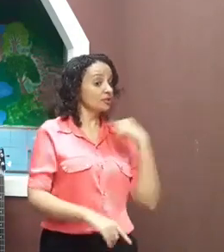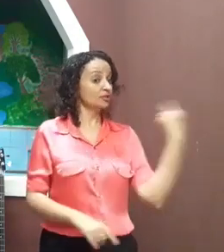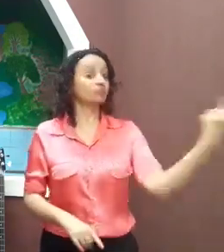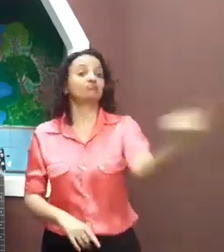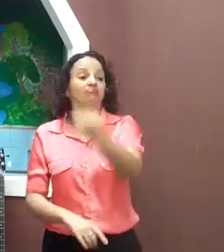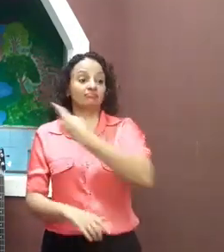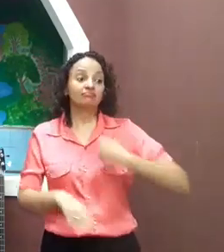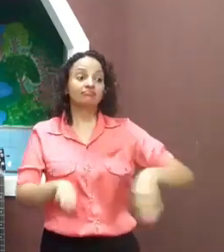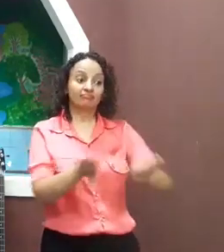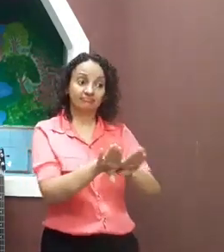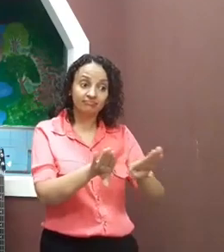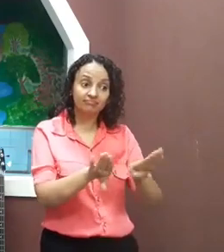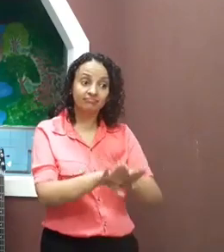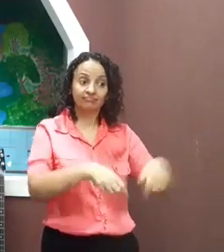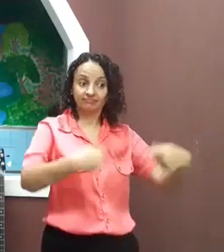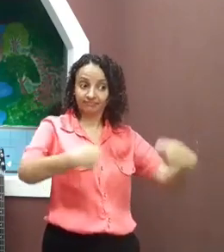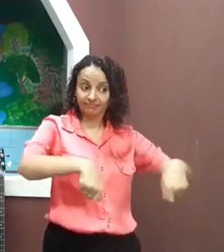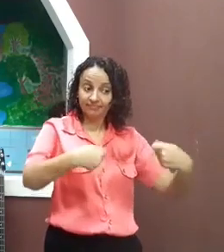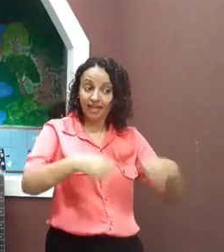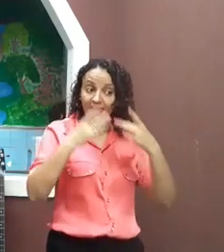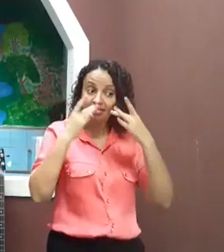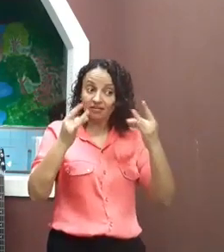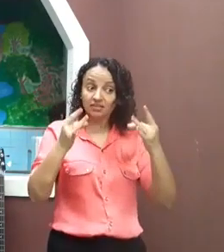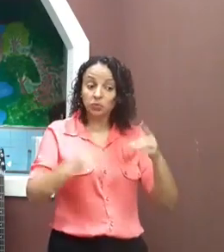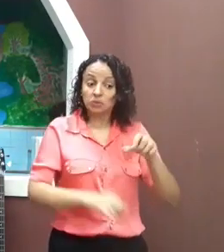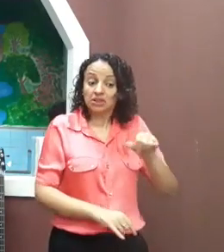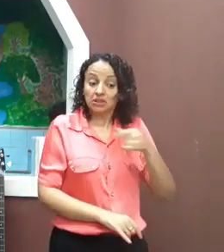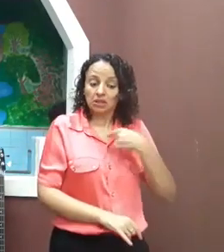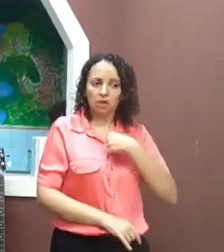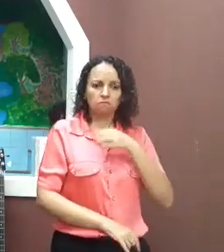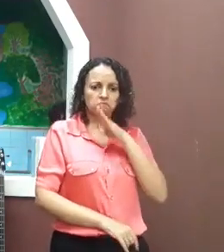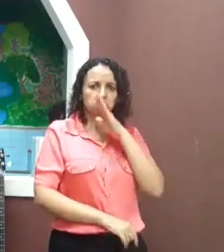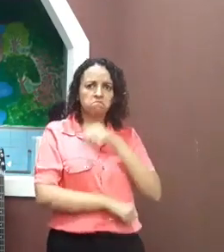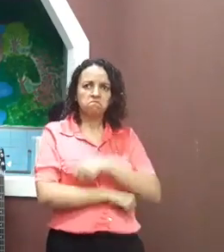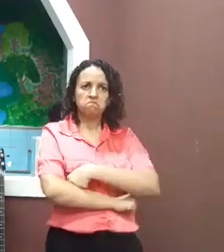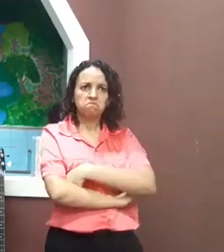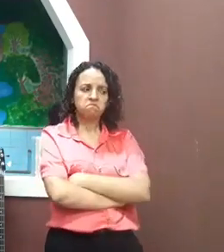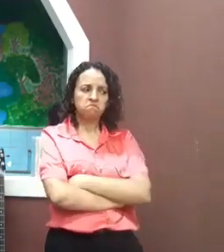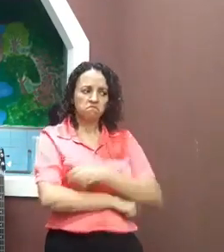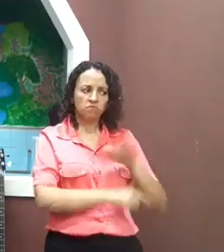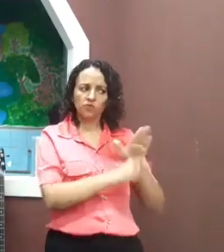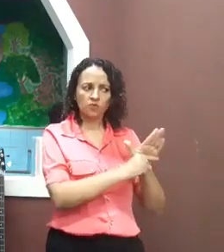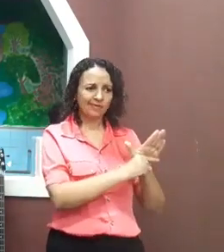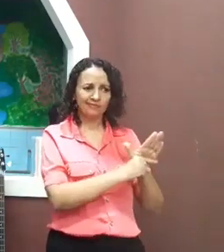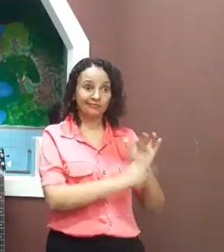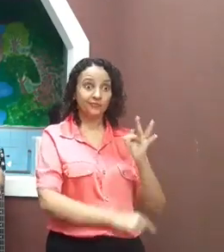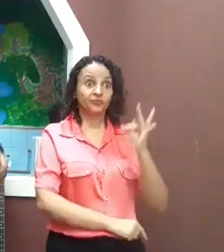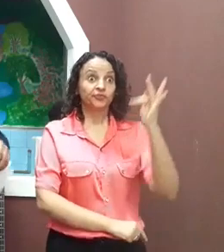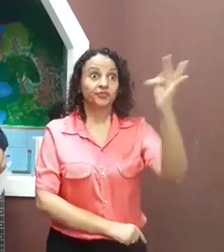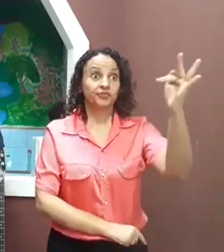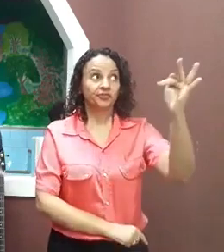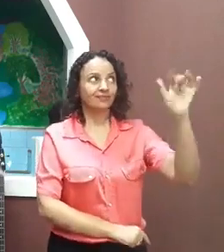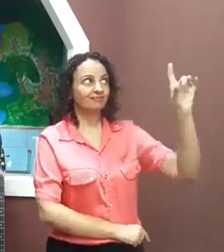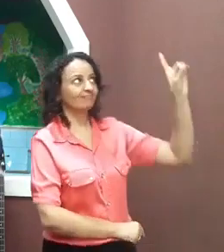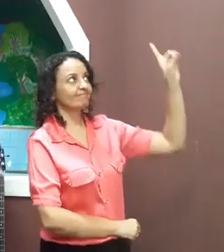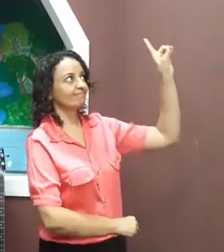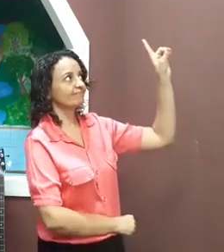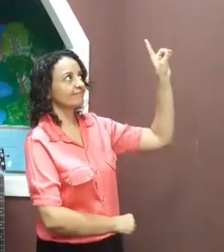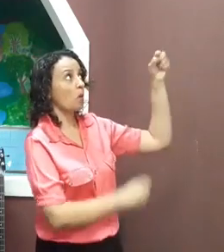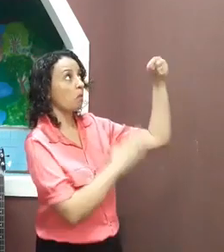do nosso braço cruzado. O que você tem feito para que as pessoas reconheçam